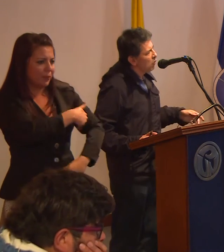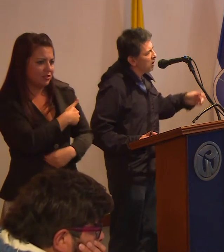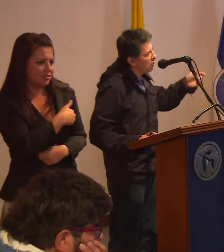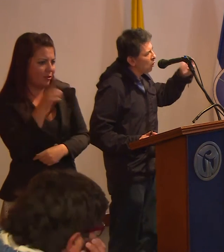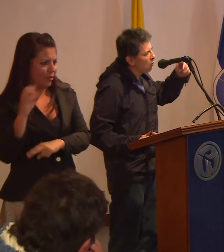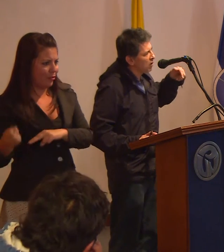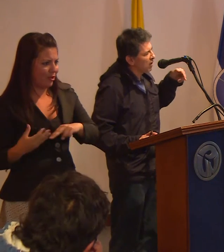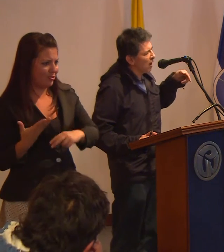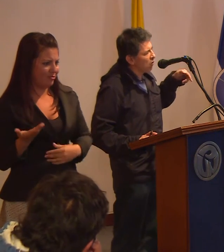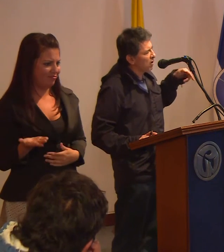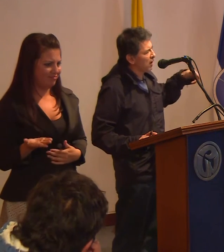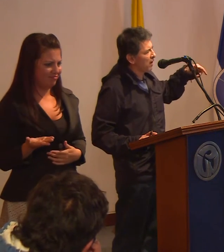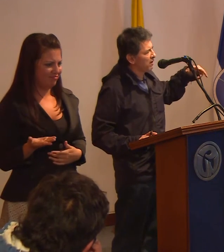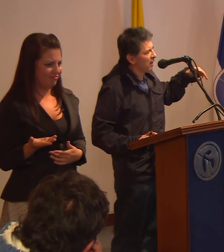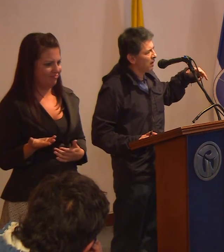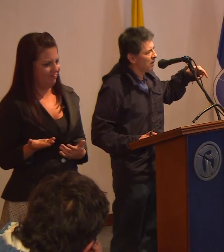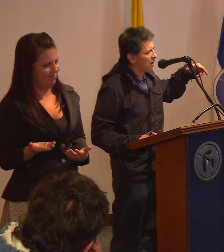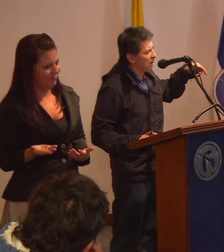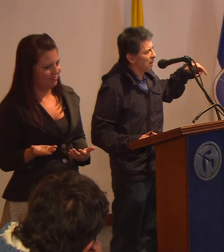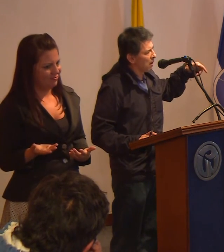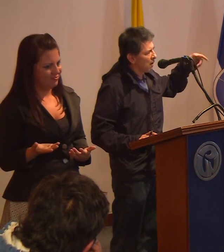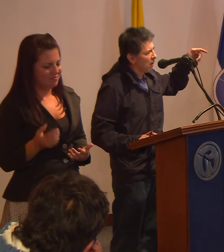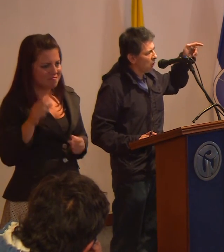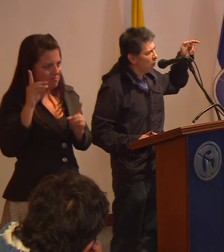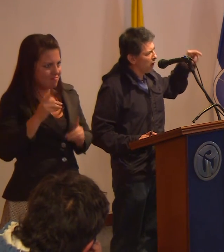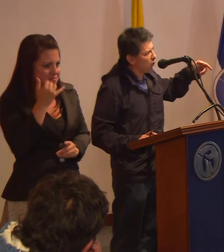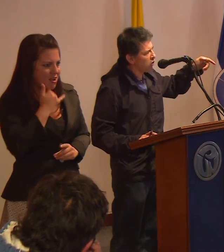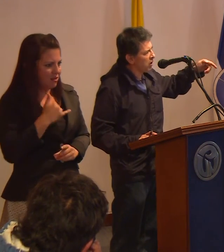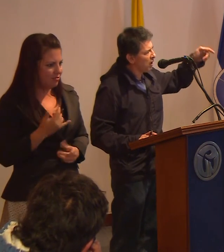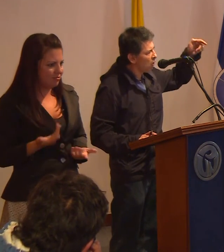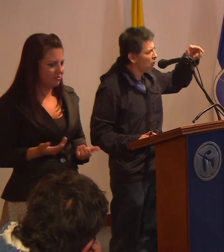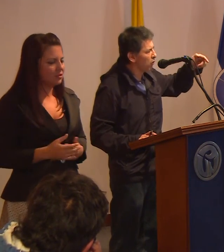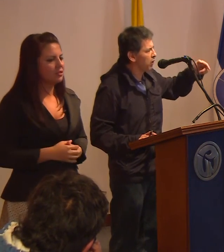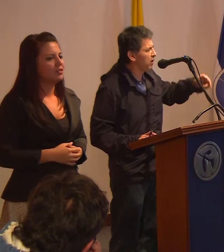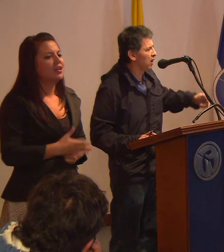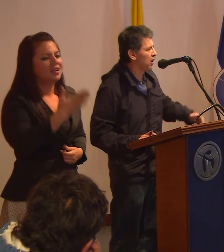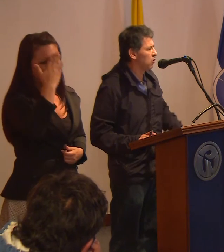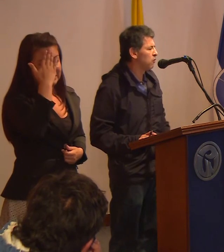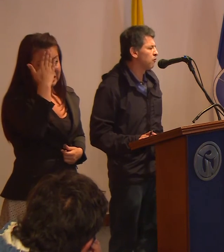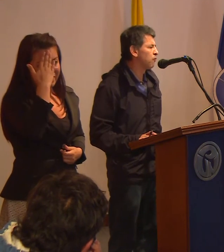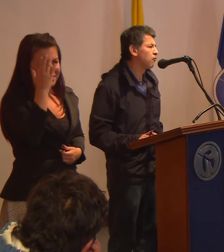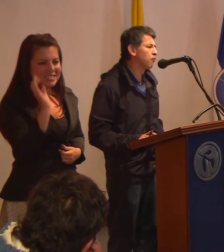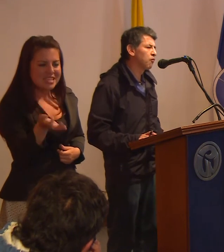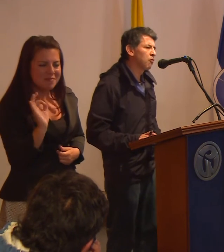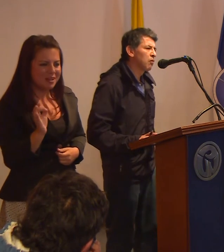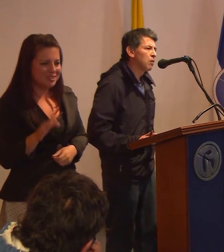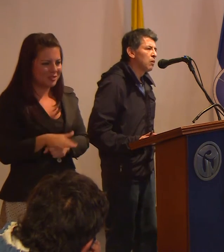Nosotros sabemos que todos los atracos se realizan o de noche o los fines de año.